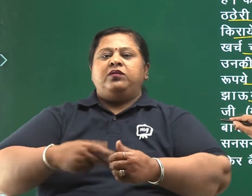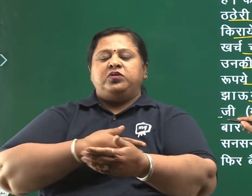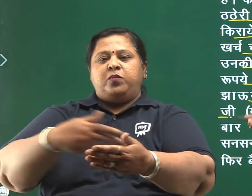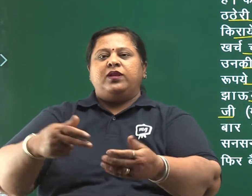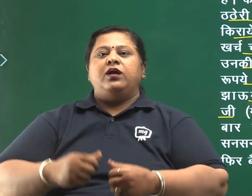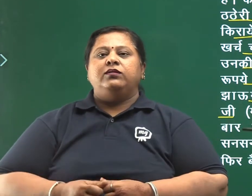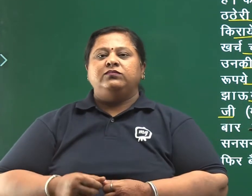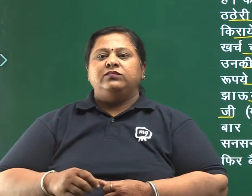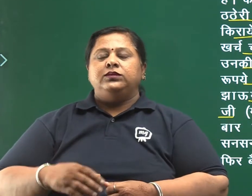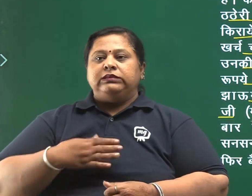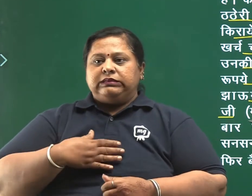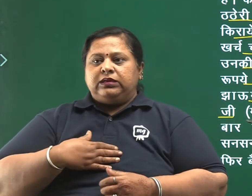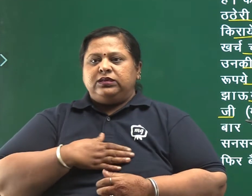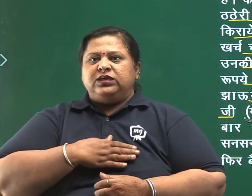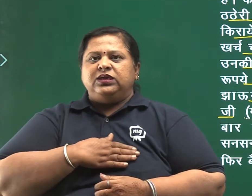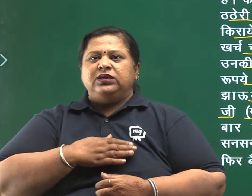जी